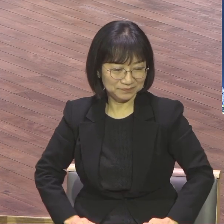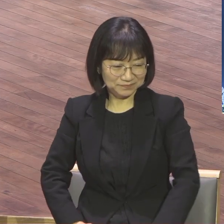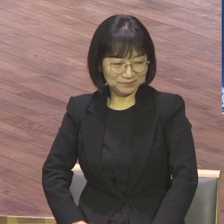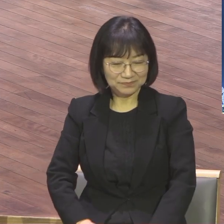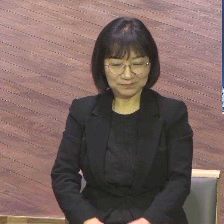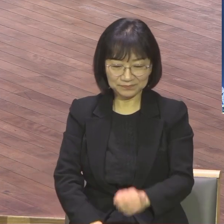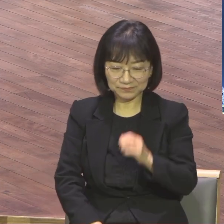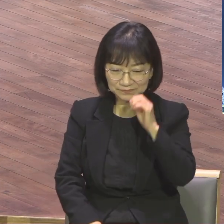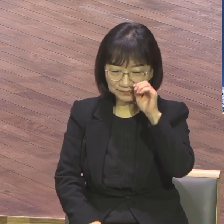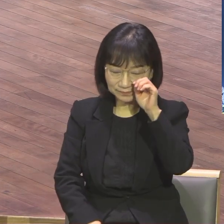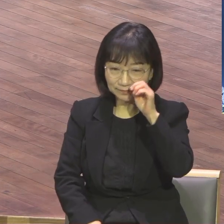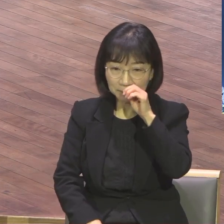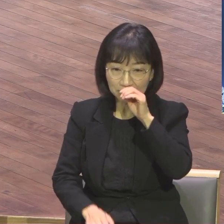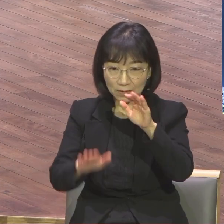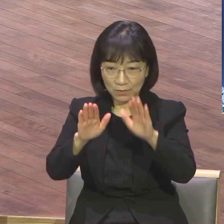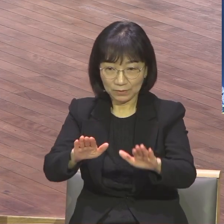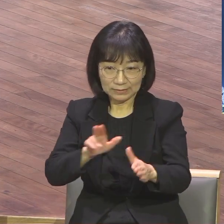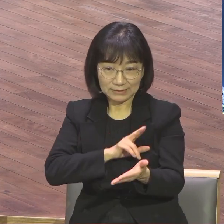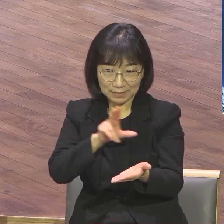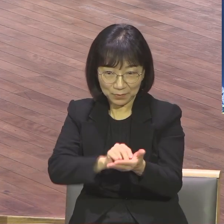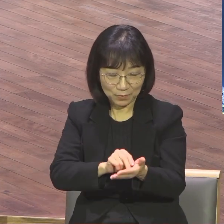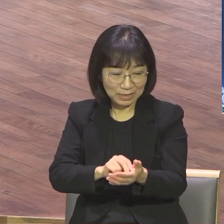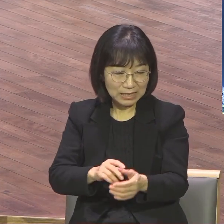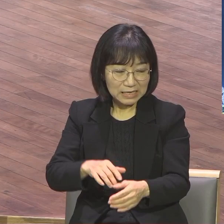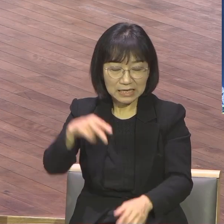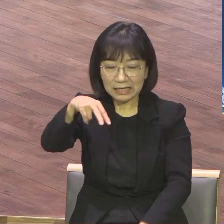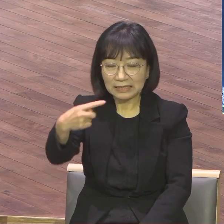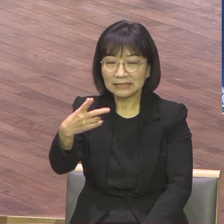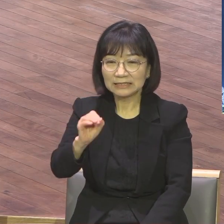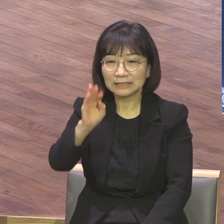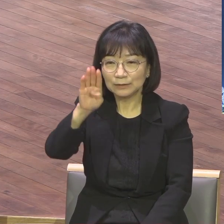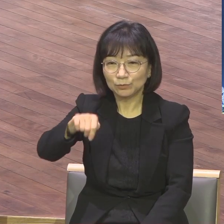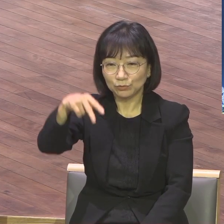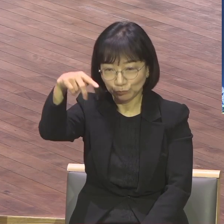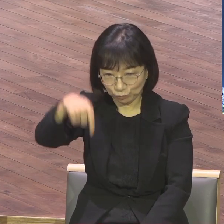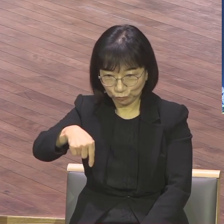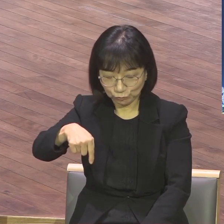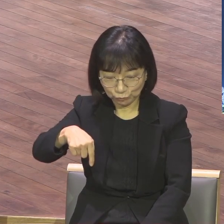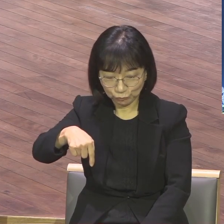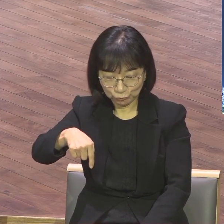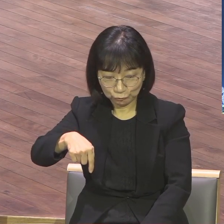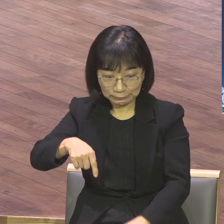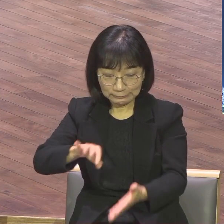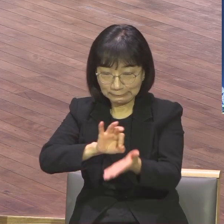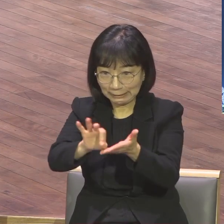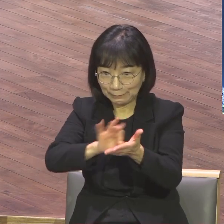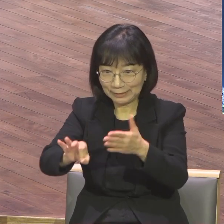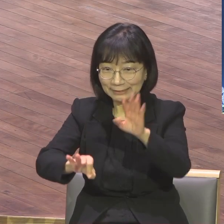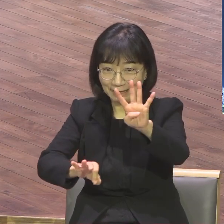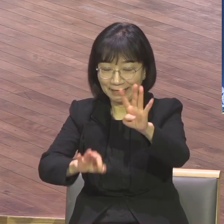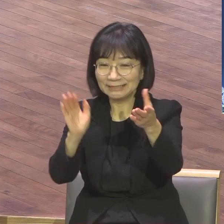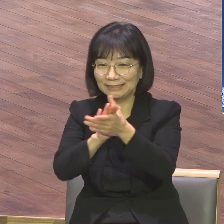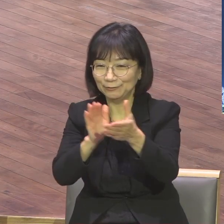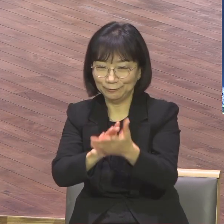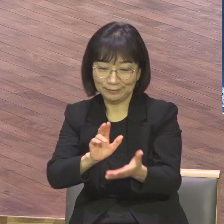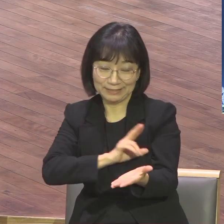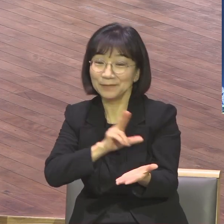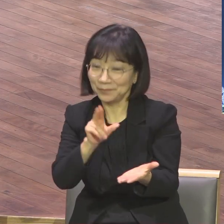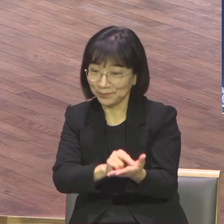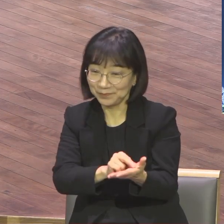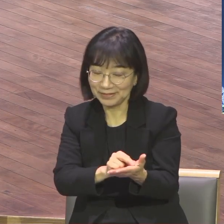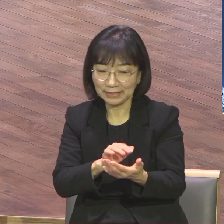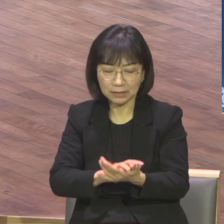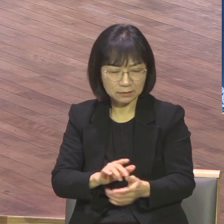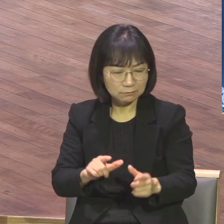읽는 말씀 가지고 성부수를 던진 내 친구란 제목으로 말씀을 드립니다. 오늘